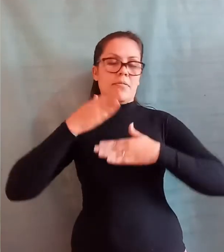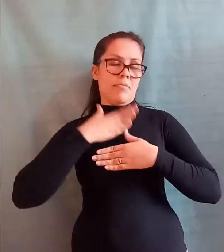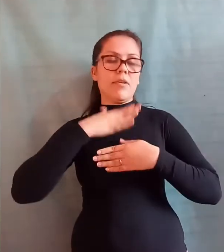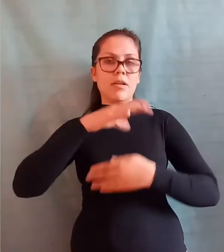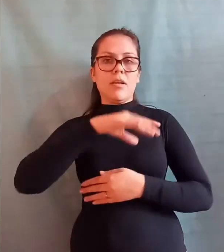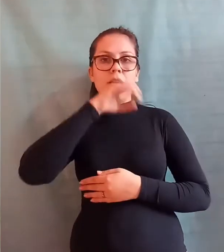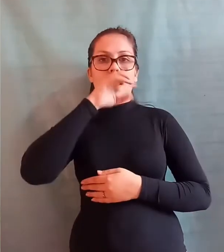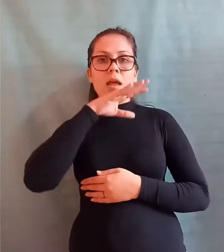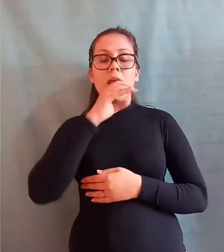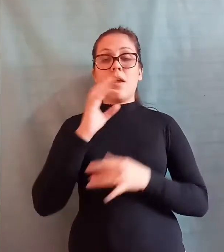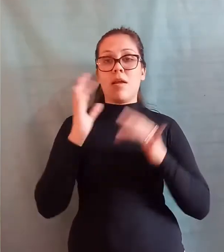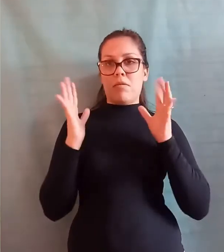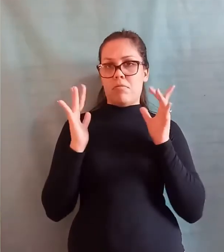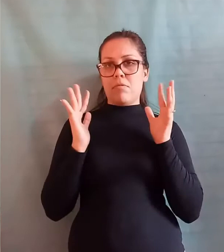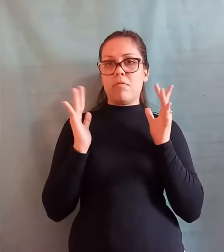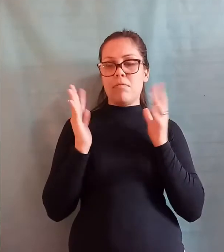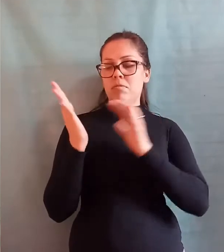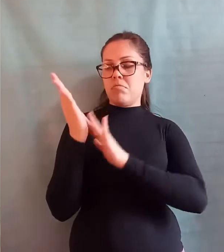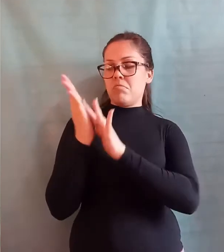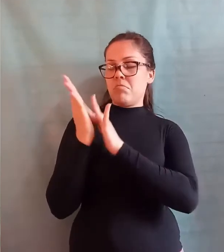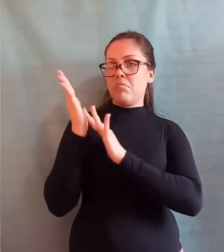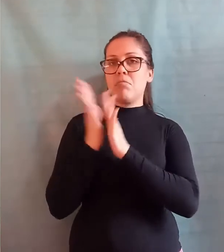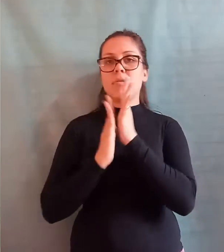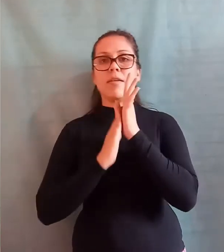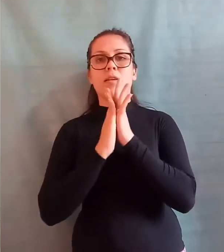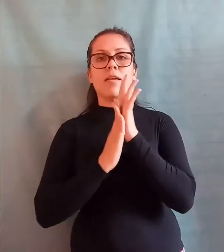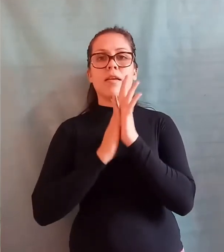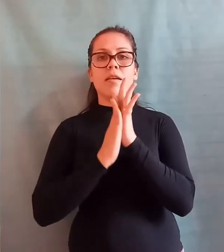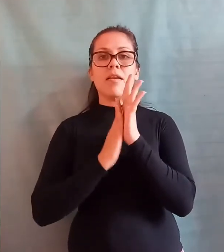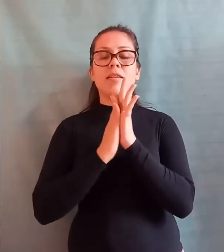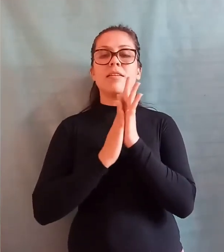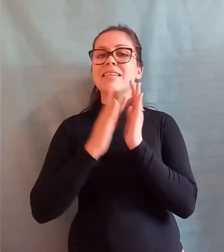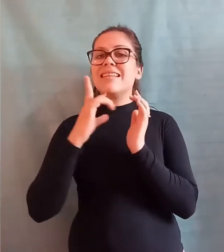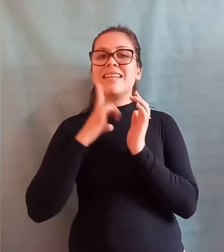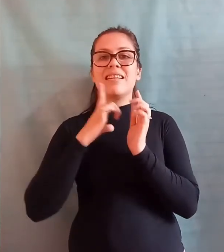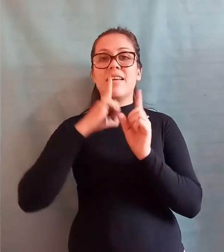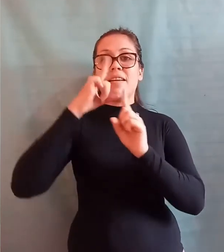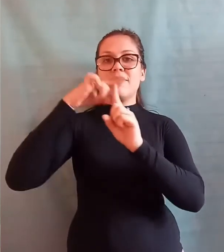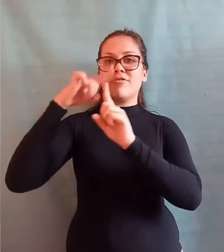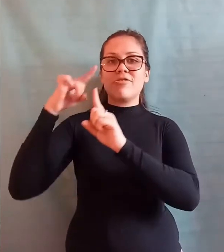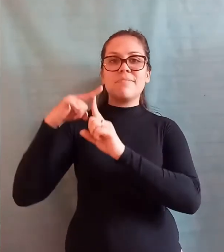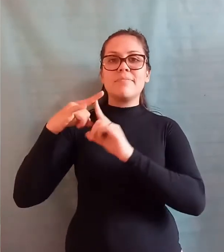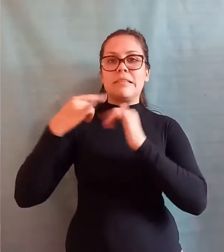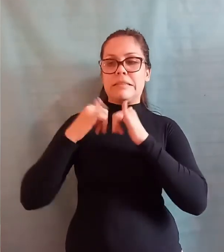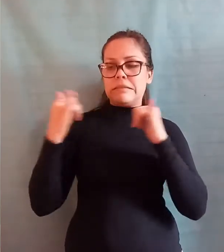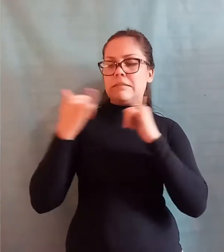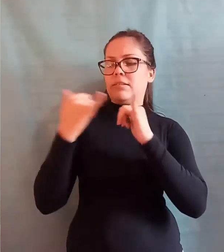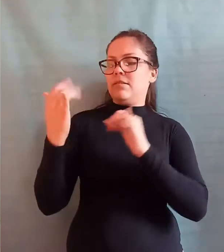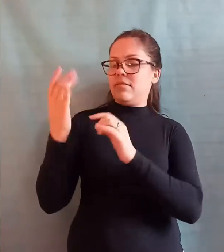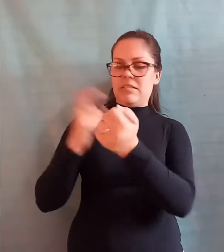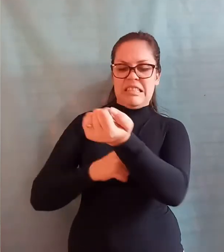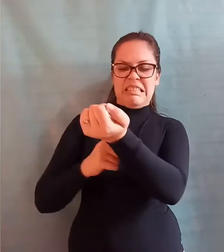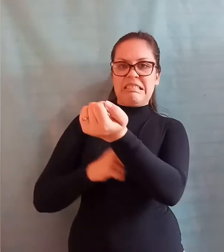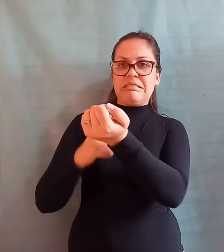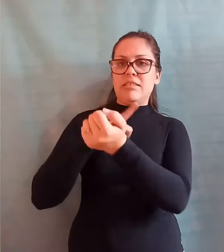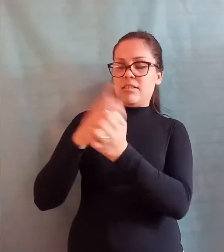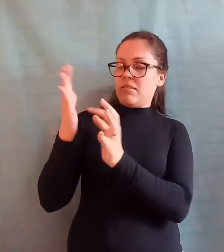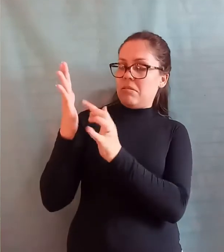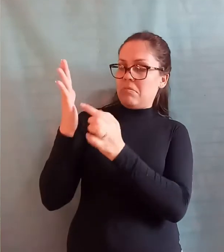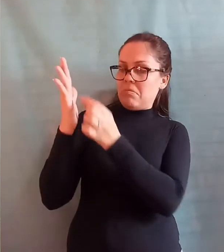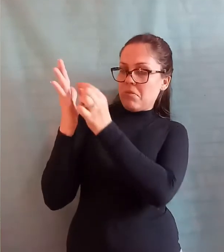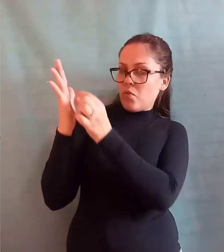e geralmente as mãos, né, os dedos, a palma das mãos, eles têm várias terminações nervosas